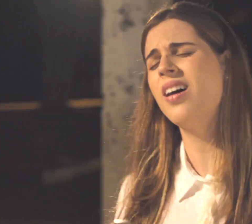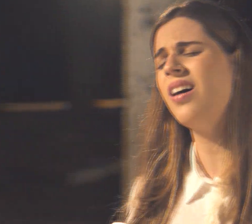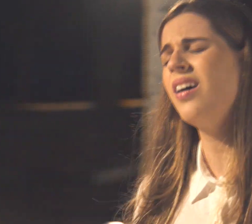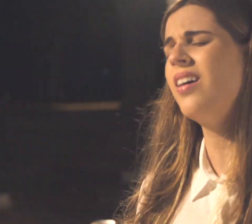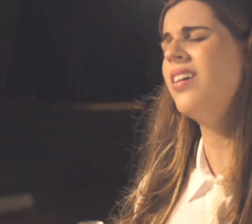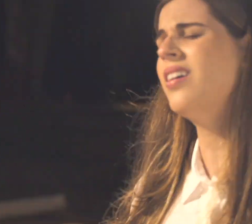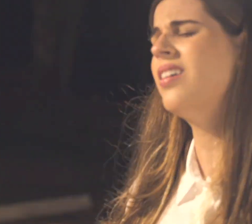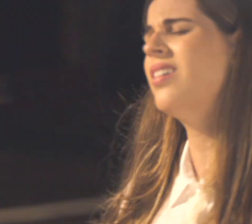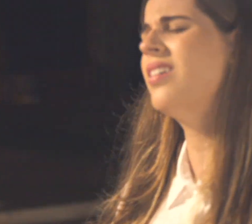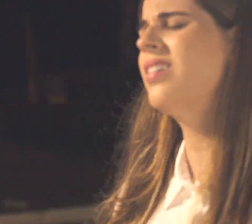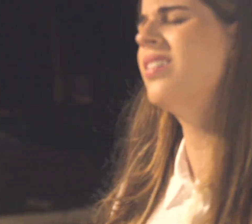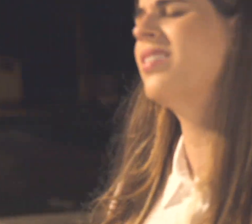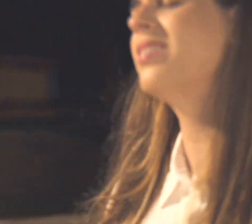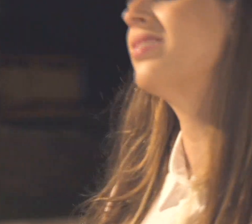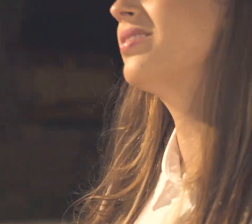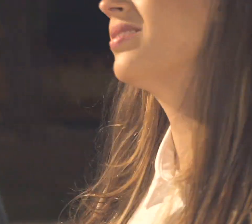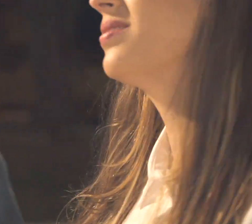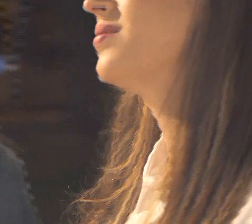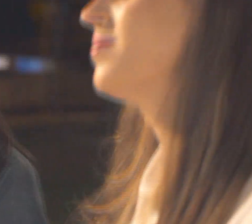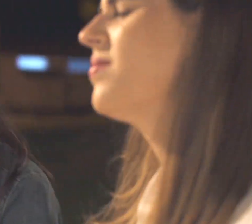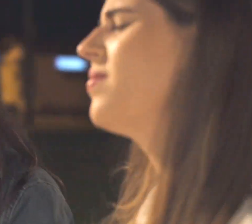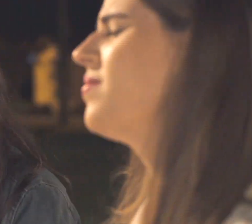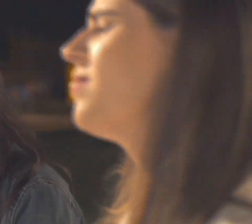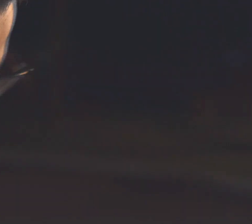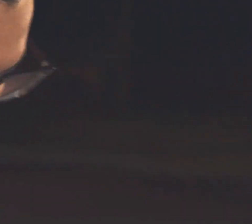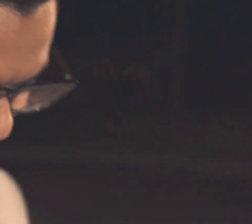conhecer a ti.